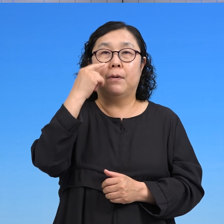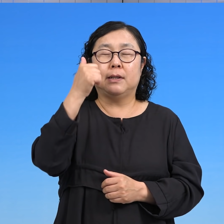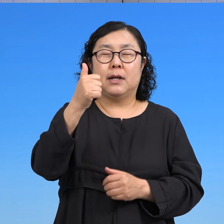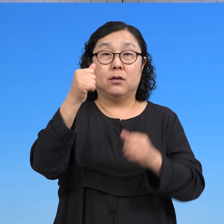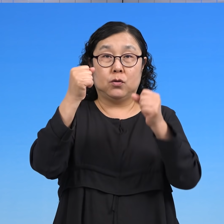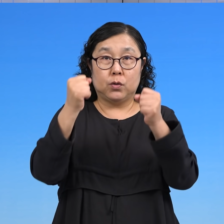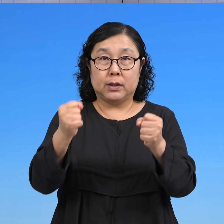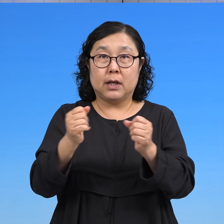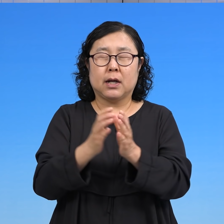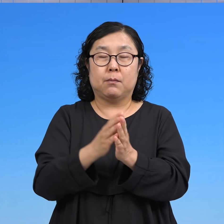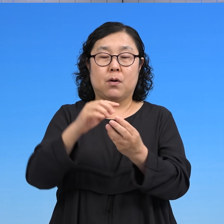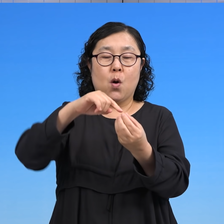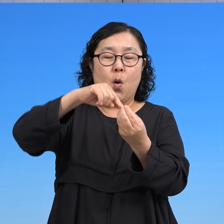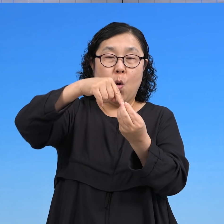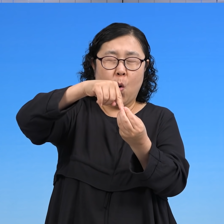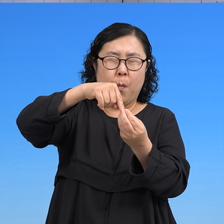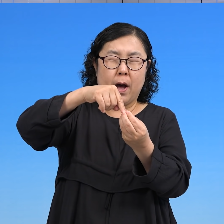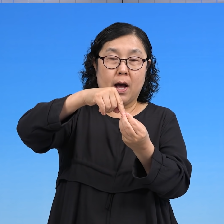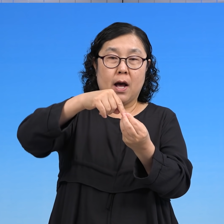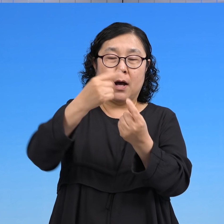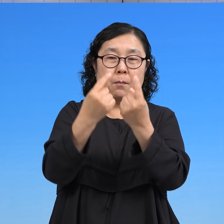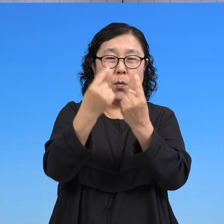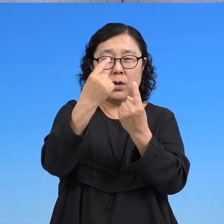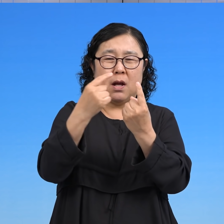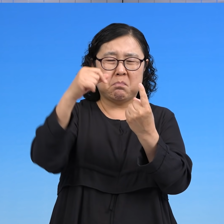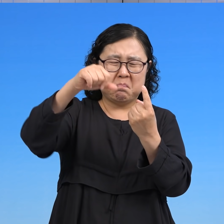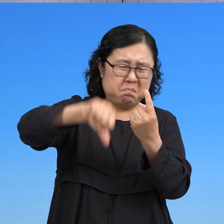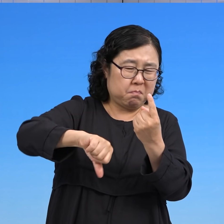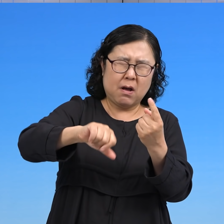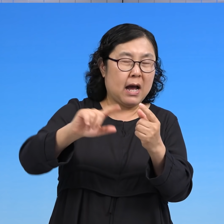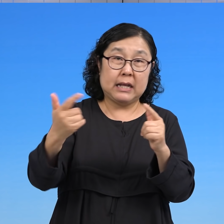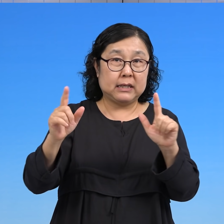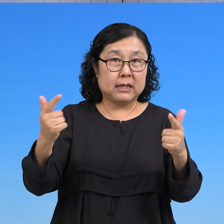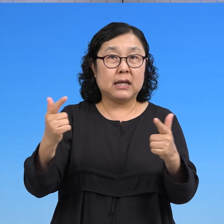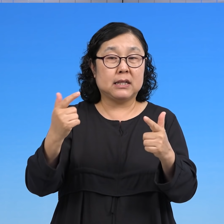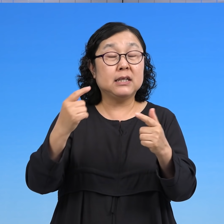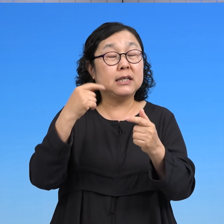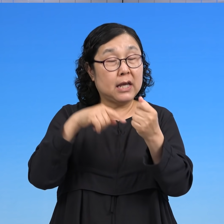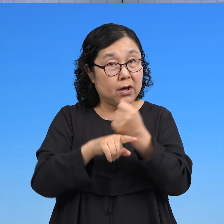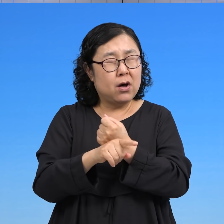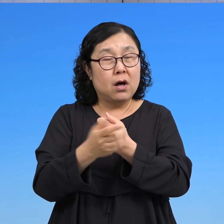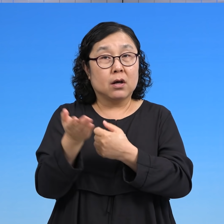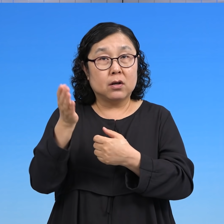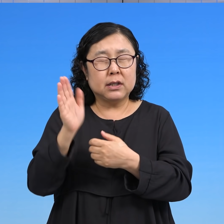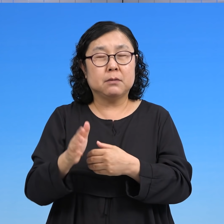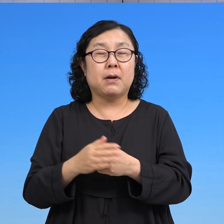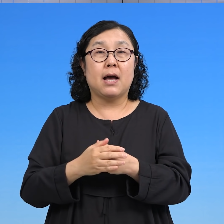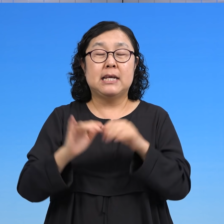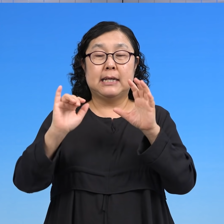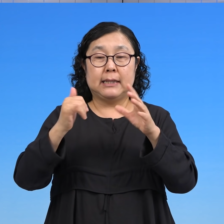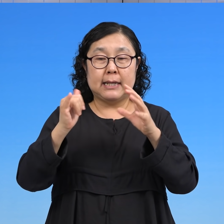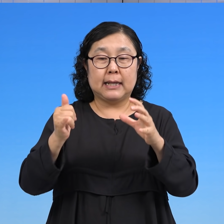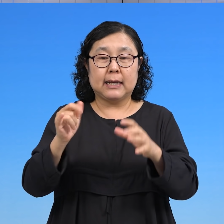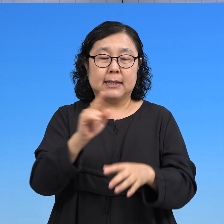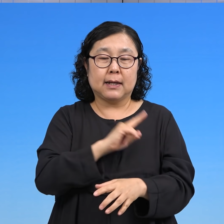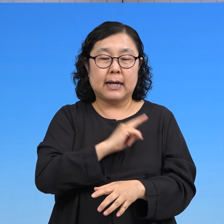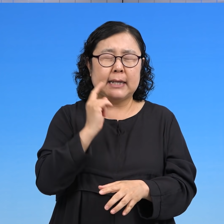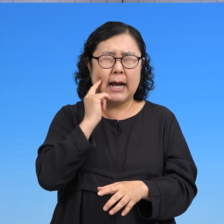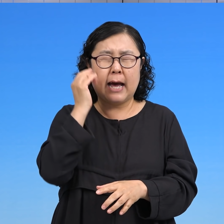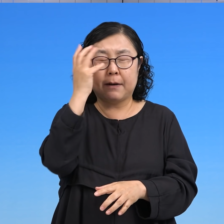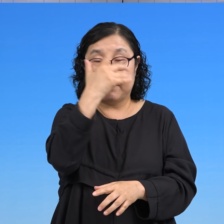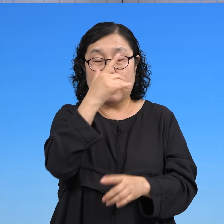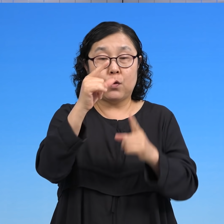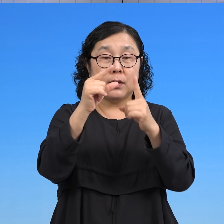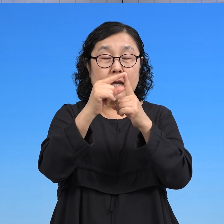이 아버지라는 존재가 뭐 호박보다도 못하고 캥거루보다도 못하고 이런 의미는 아니겠지만, 아니 세상에서